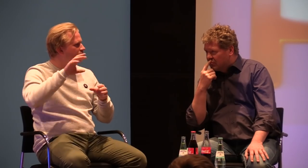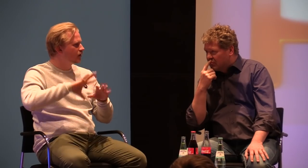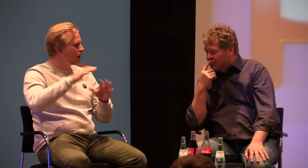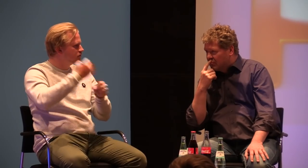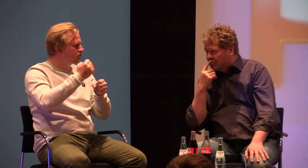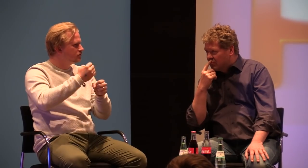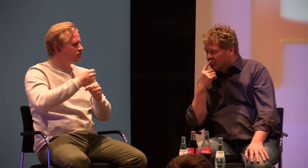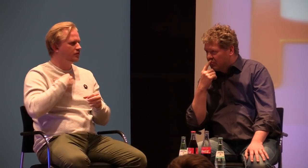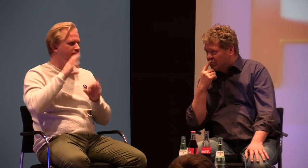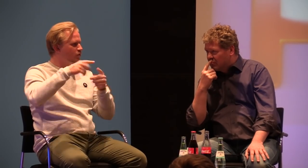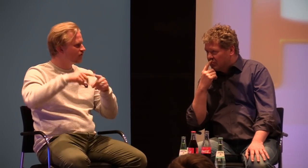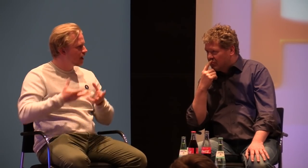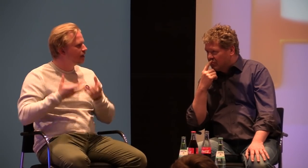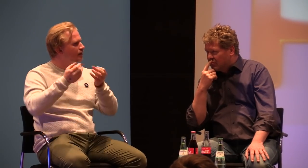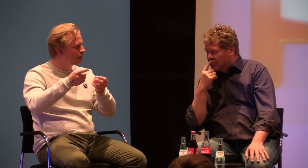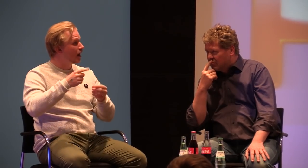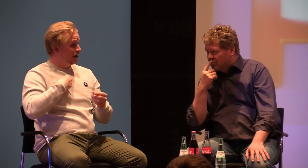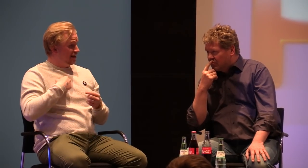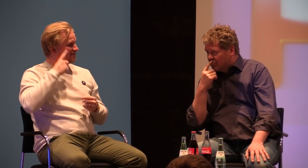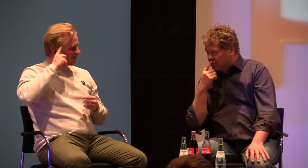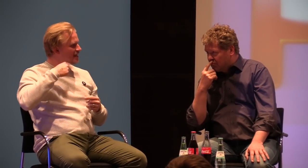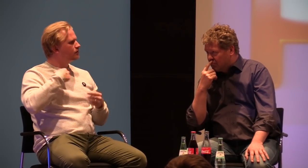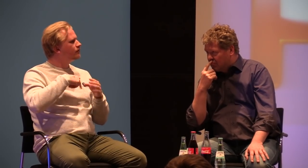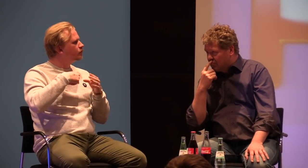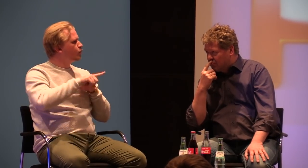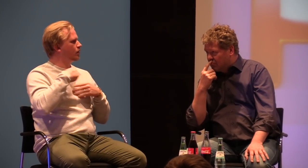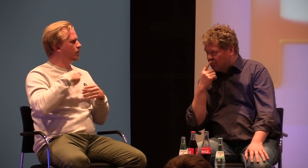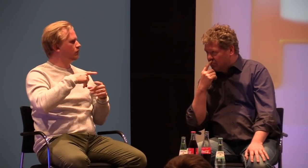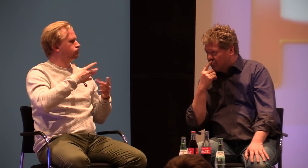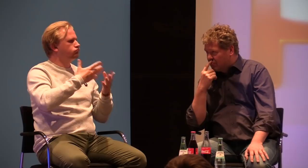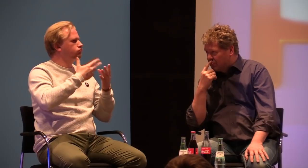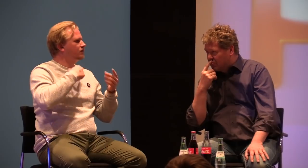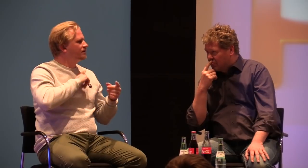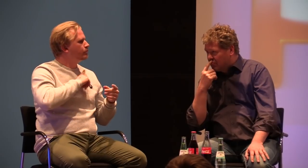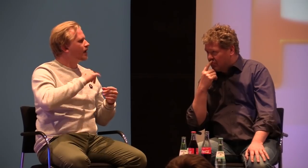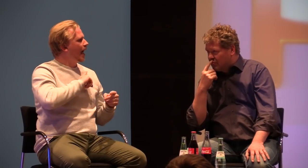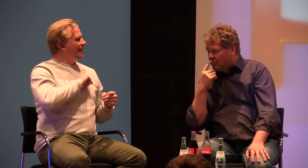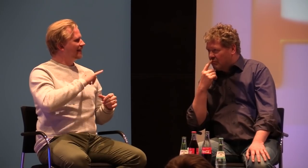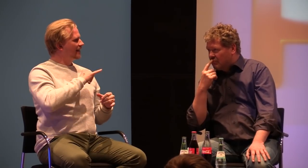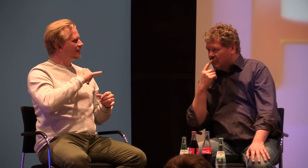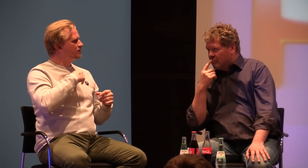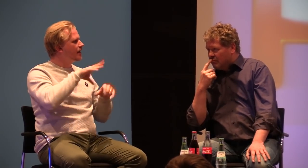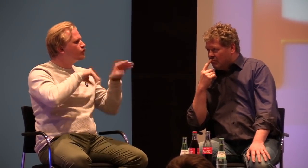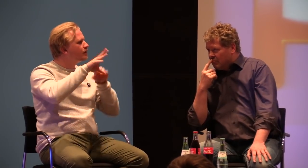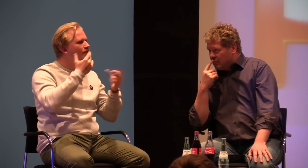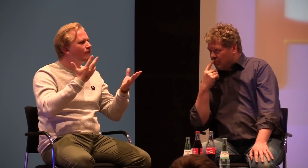21. Jahrhunderts ist oder dass so Mitgliedszahlungen teilweise gar nicht über Lastschriftverfahren eingezogen